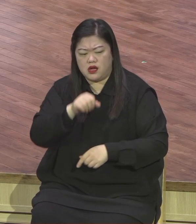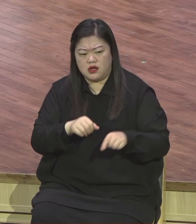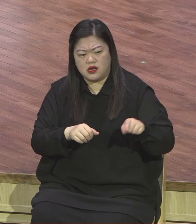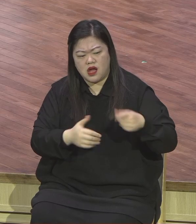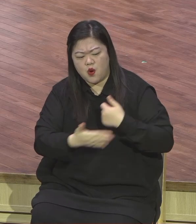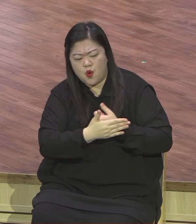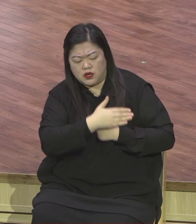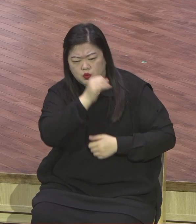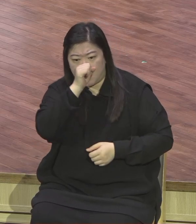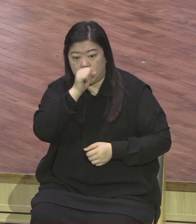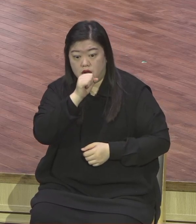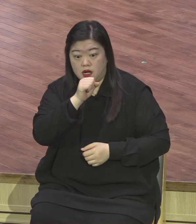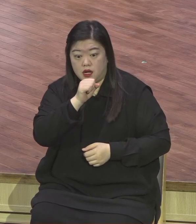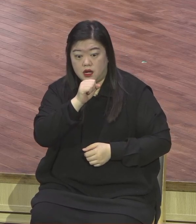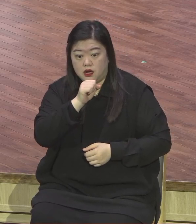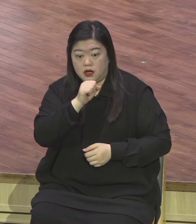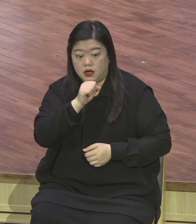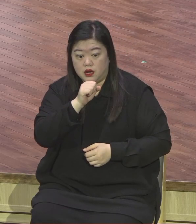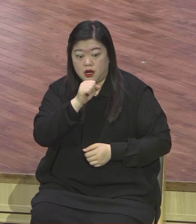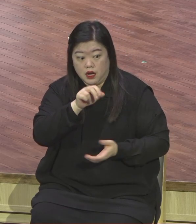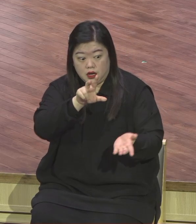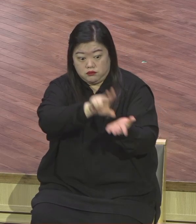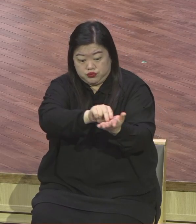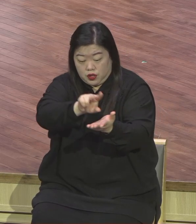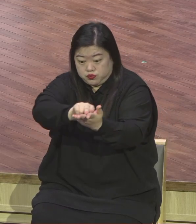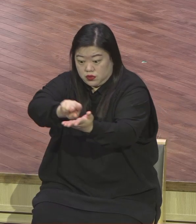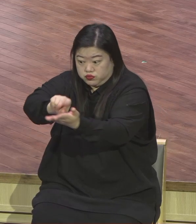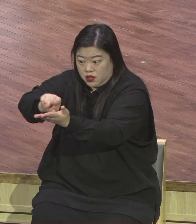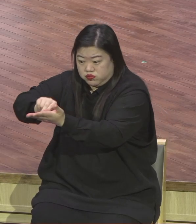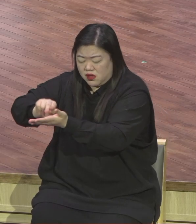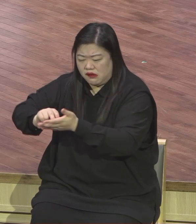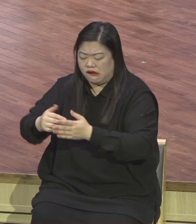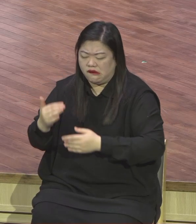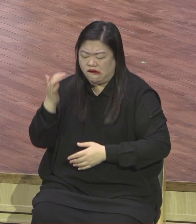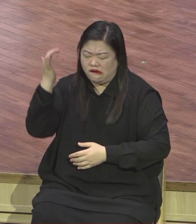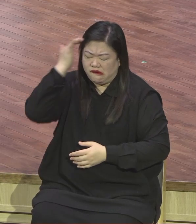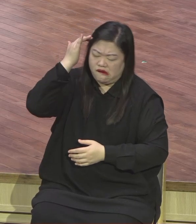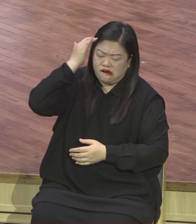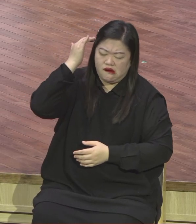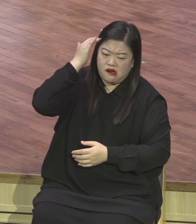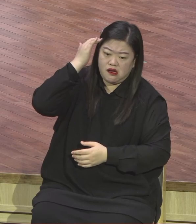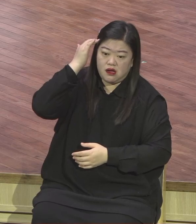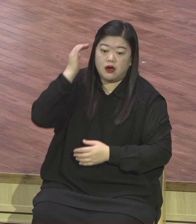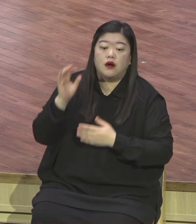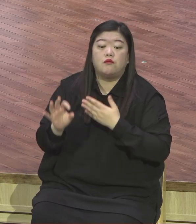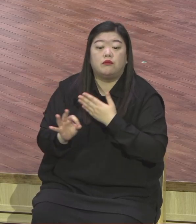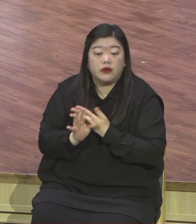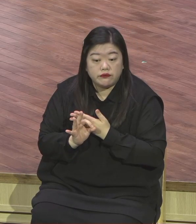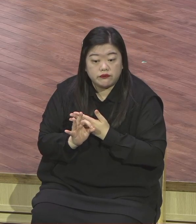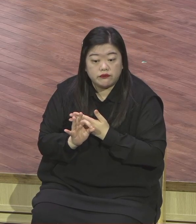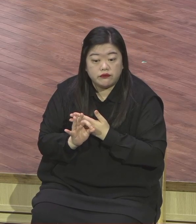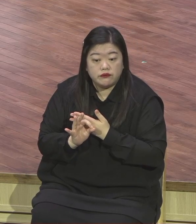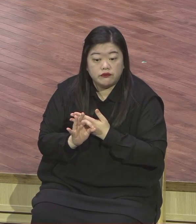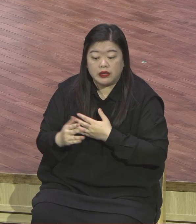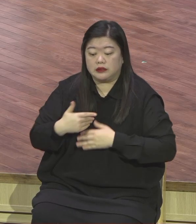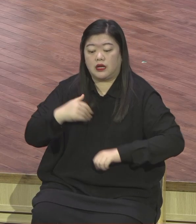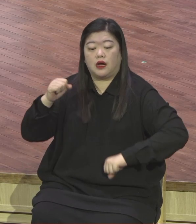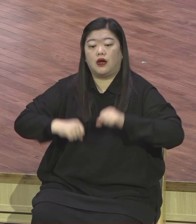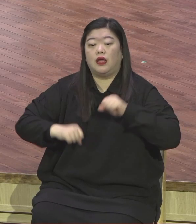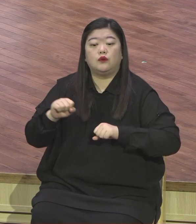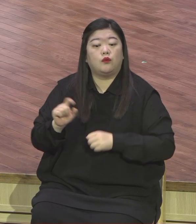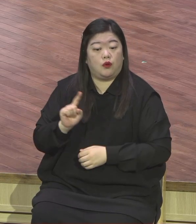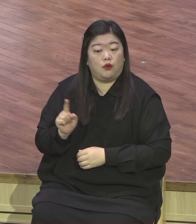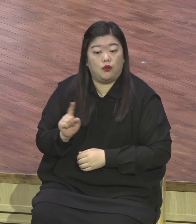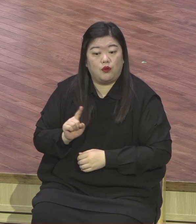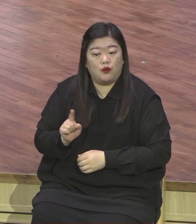따라서 문제가 발생하기도 하고 장애물이 되기도 합니다. 그래서 가장